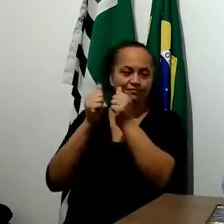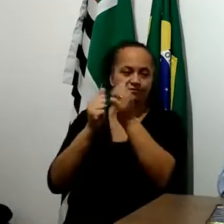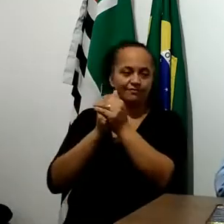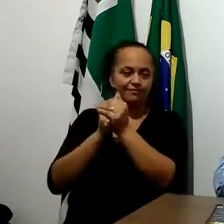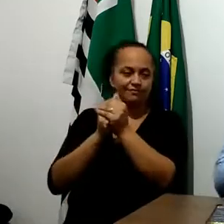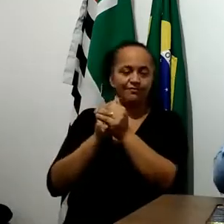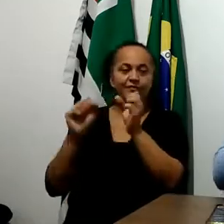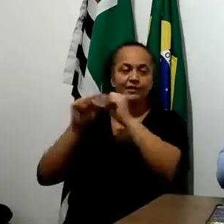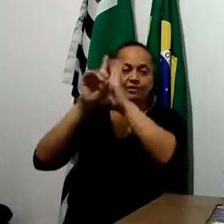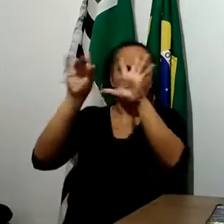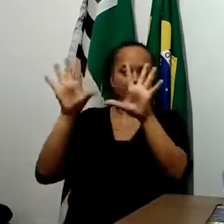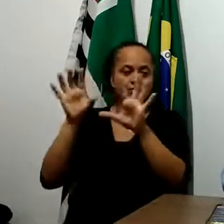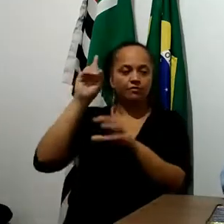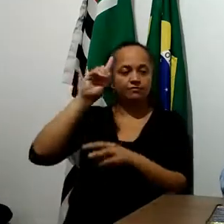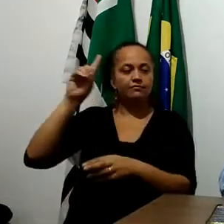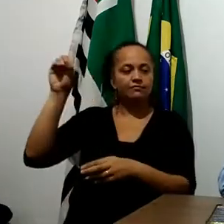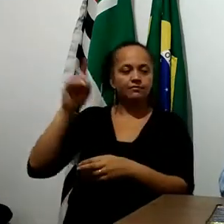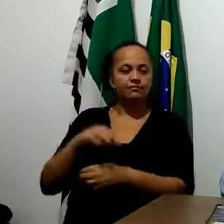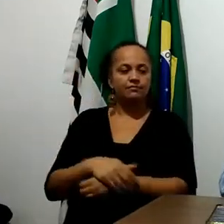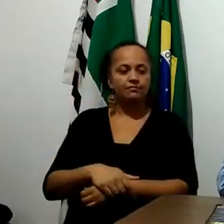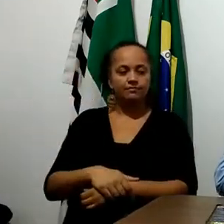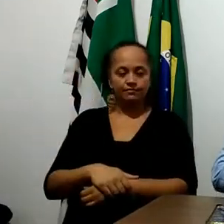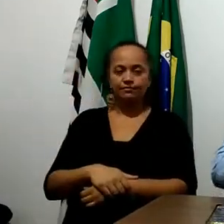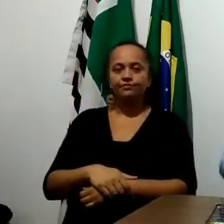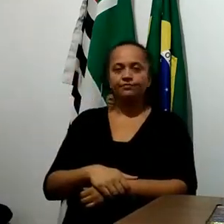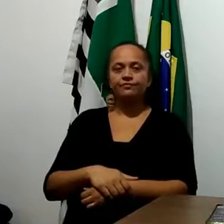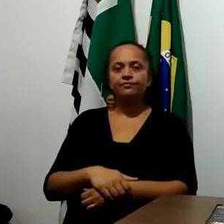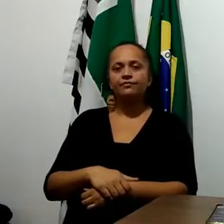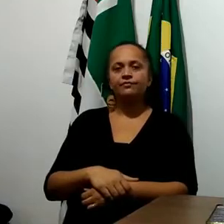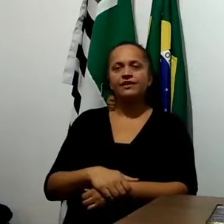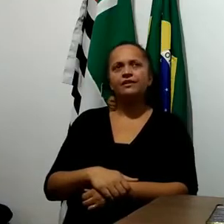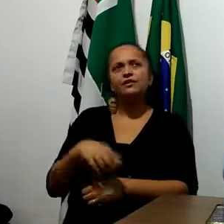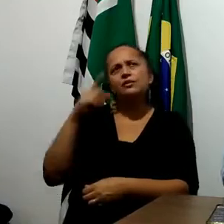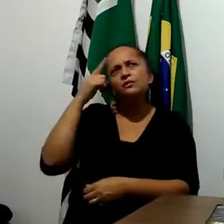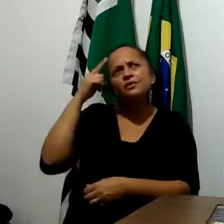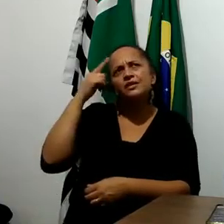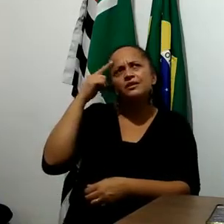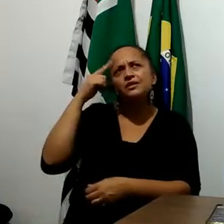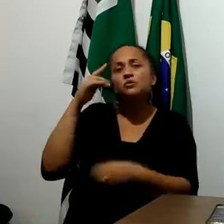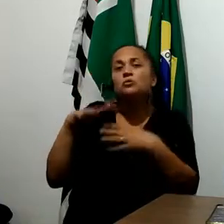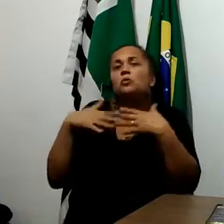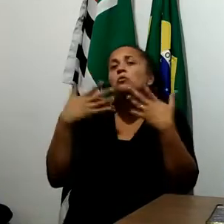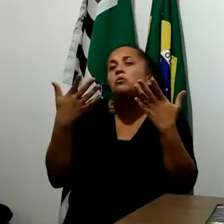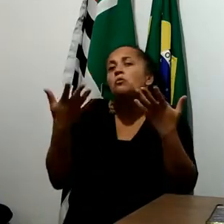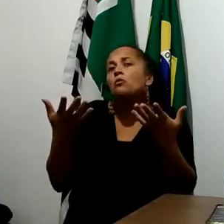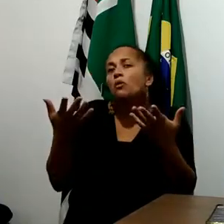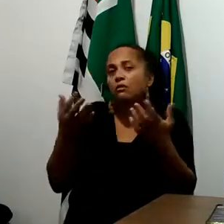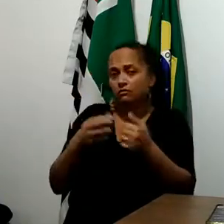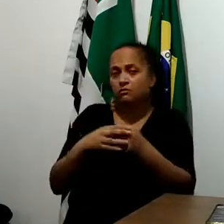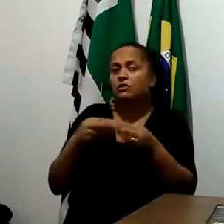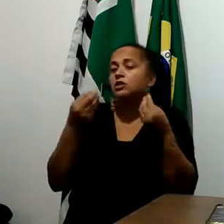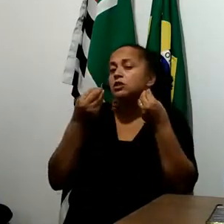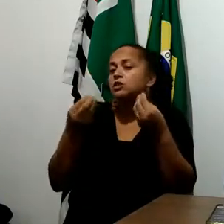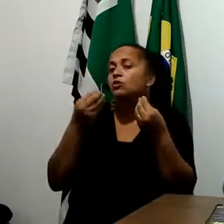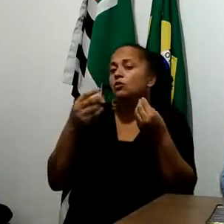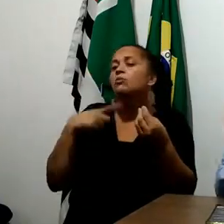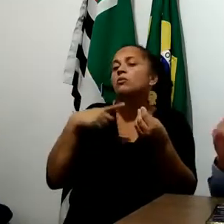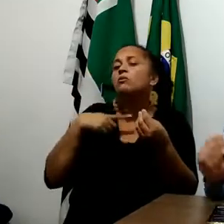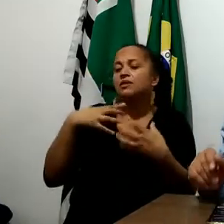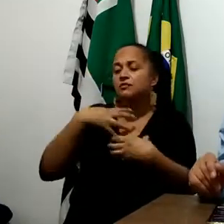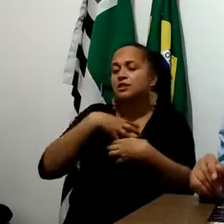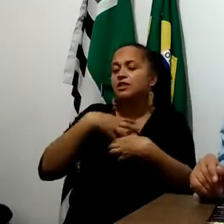Amém, amados? Então vamos lá. Qual que é o grande segredo para se manter motivado e